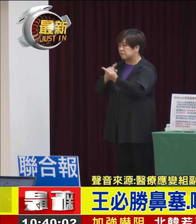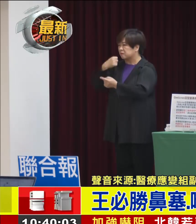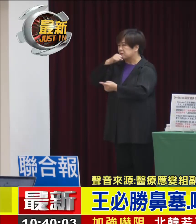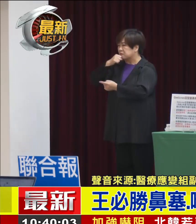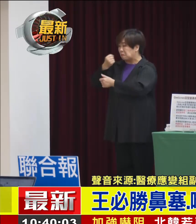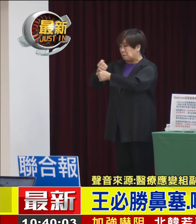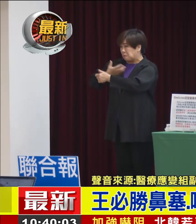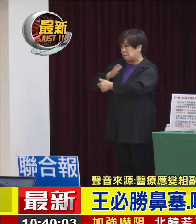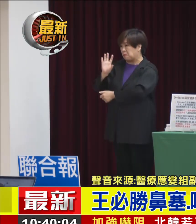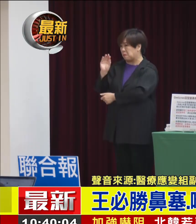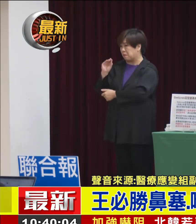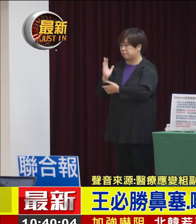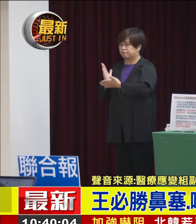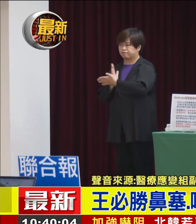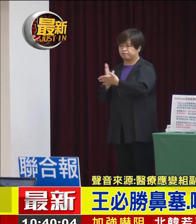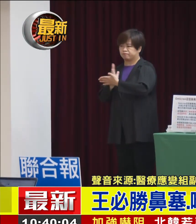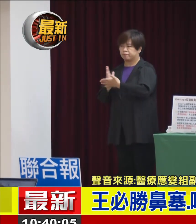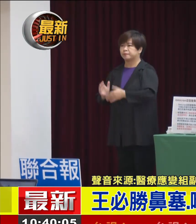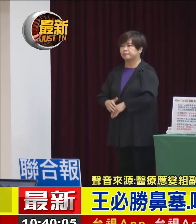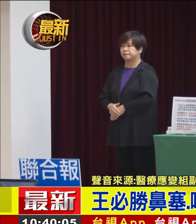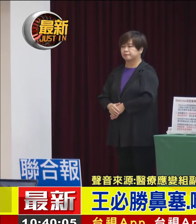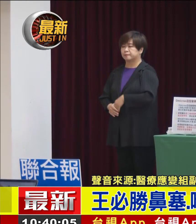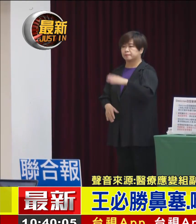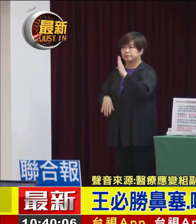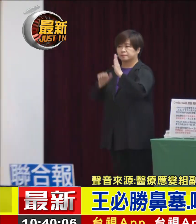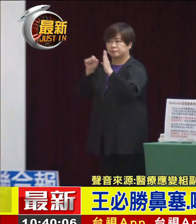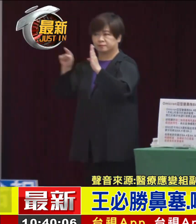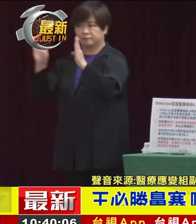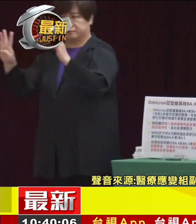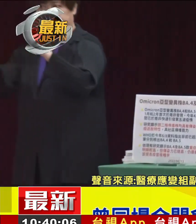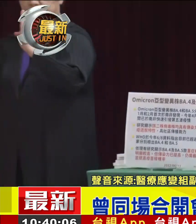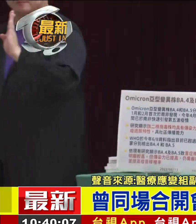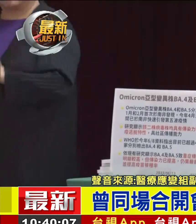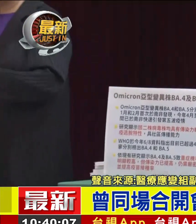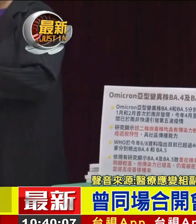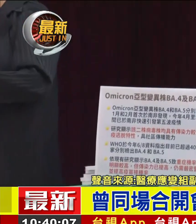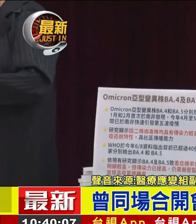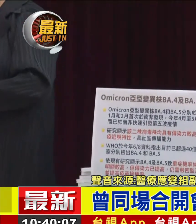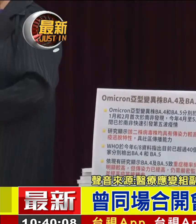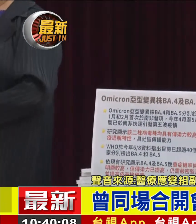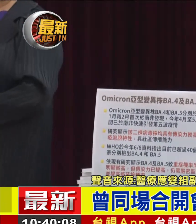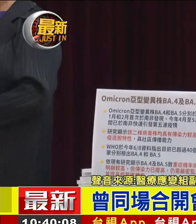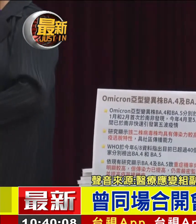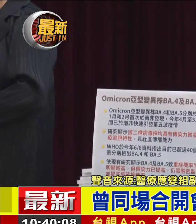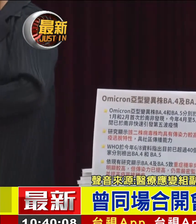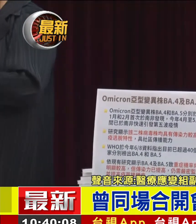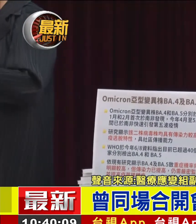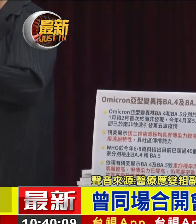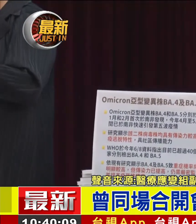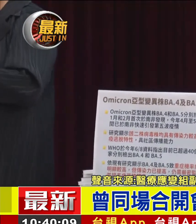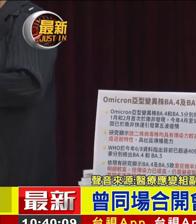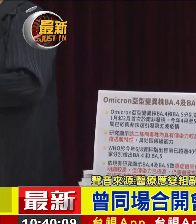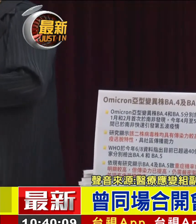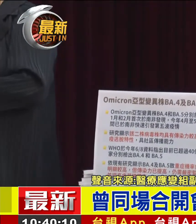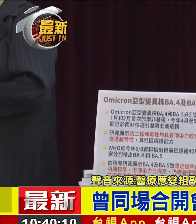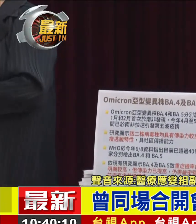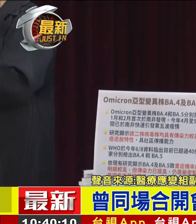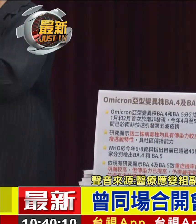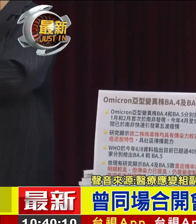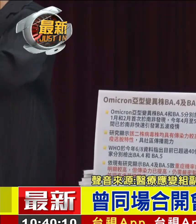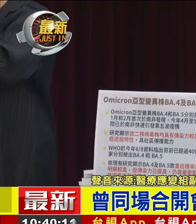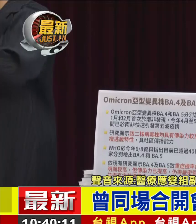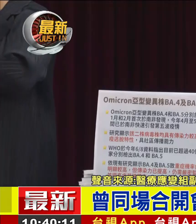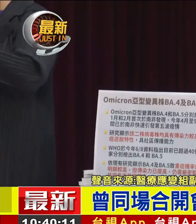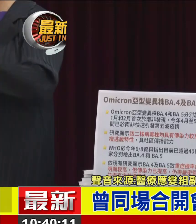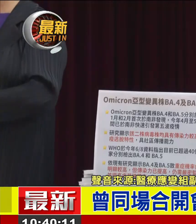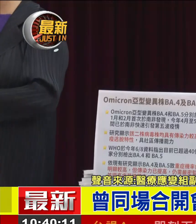性这样，所以今天我们有三位长官都因为快筛阳性，后续需要做这个视讯检查来研判确诊